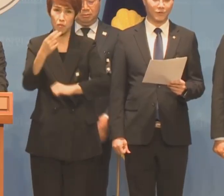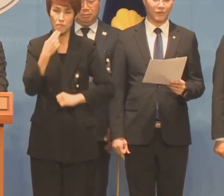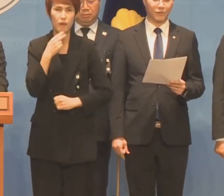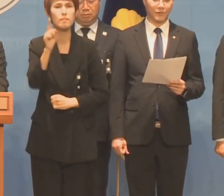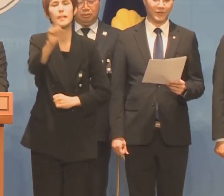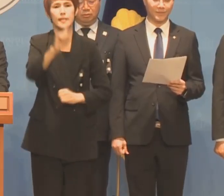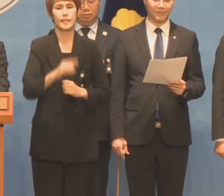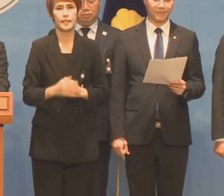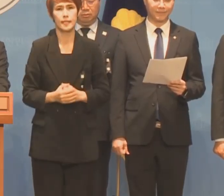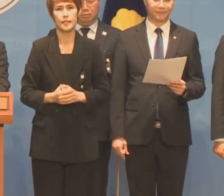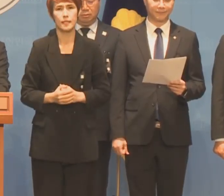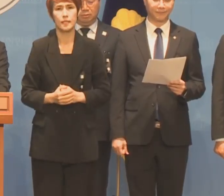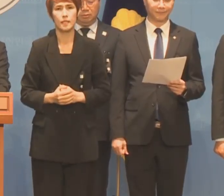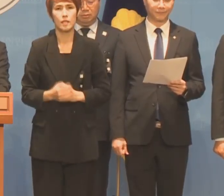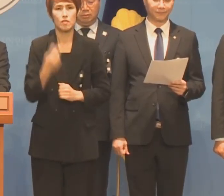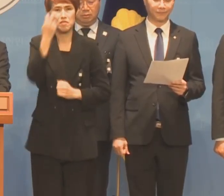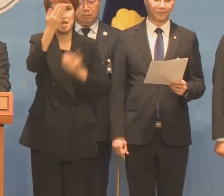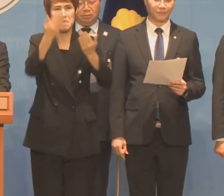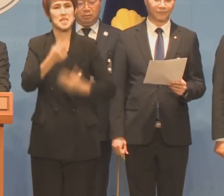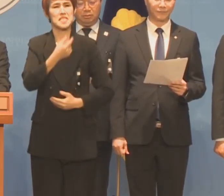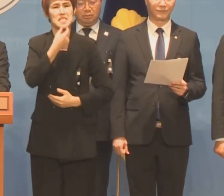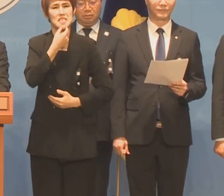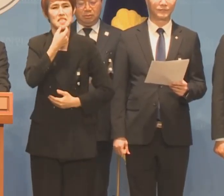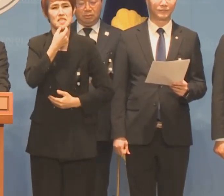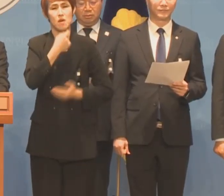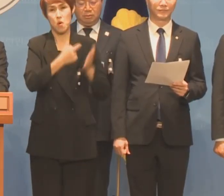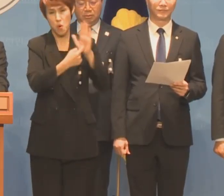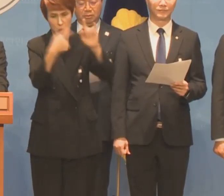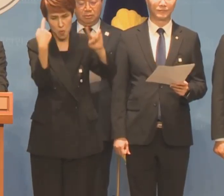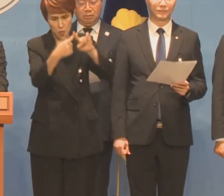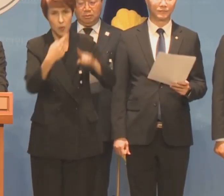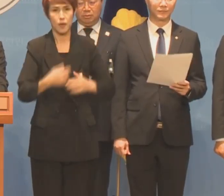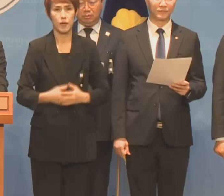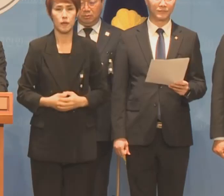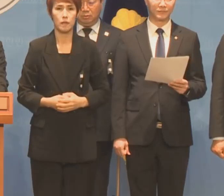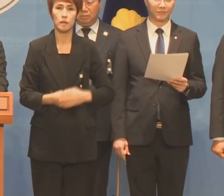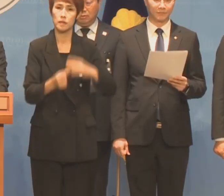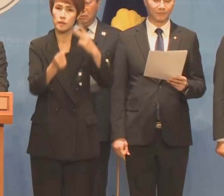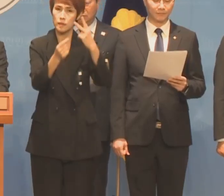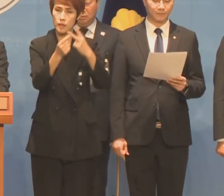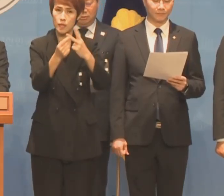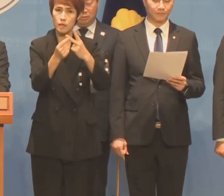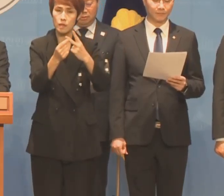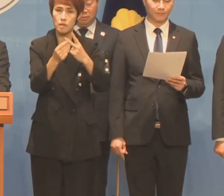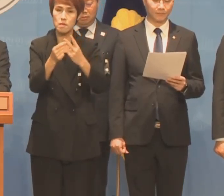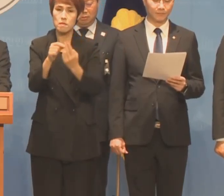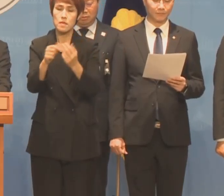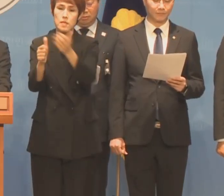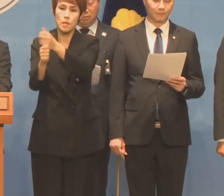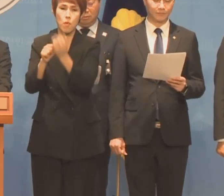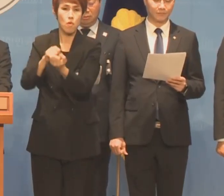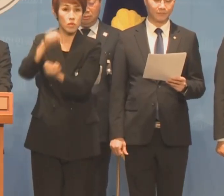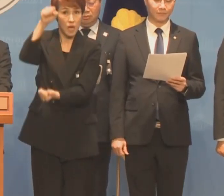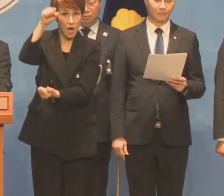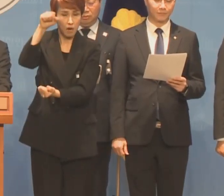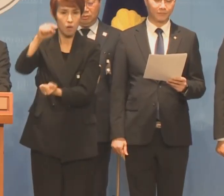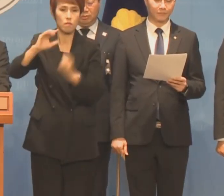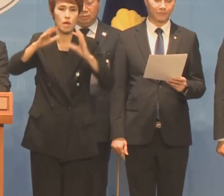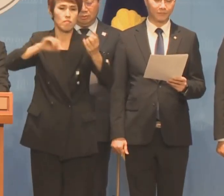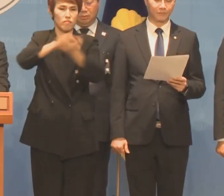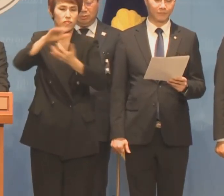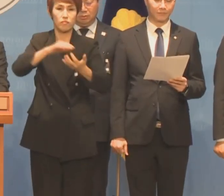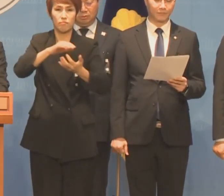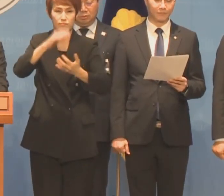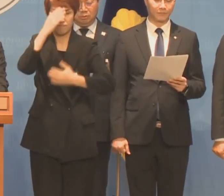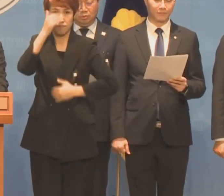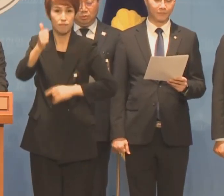그저 수사가 받기 싫다는 의사표시에 불과합니다. 둘째, 이번 체포영장은 내란 피의자 윤석열이